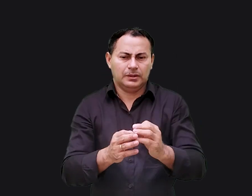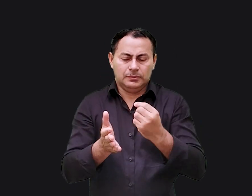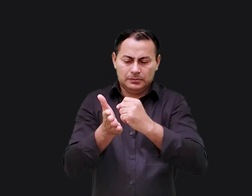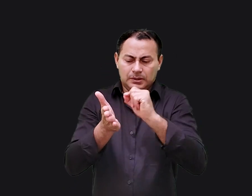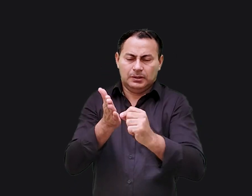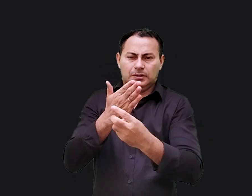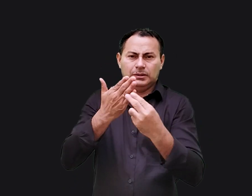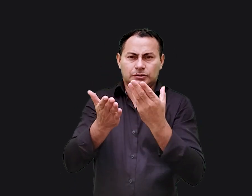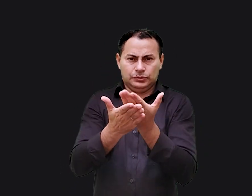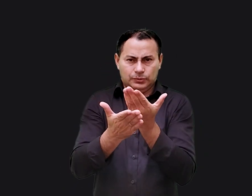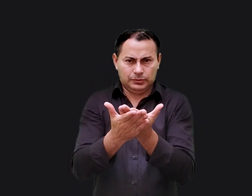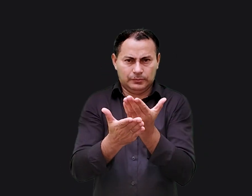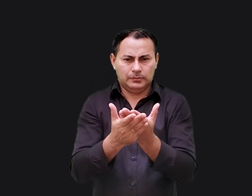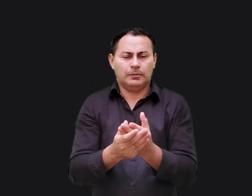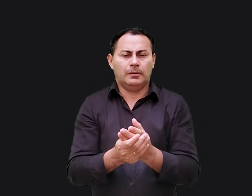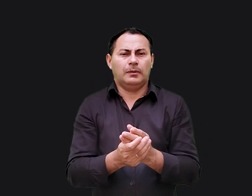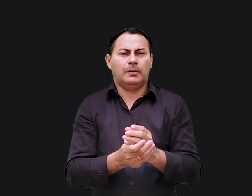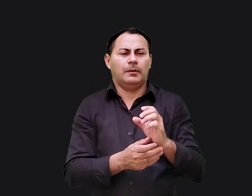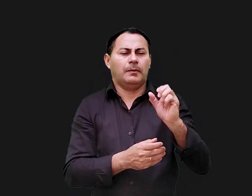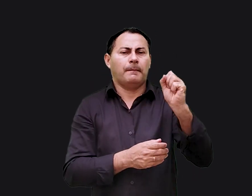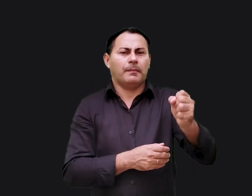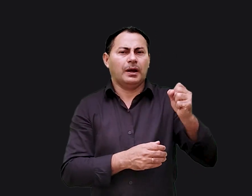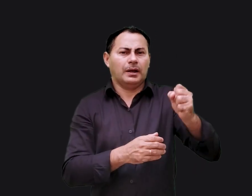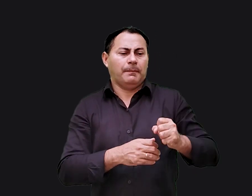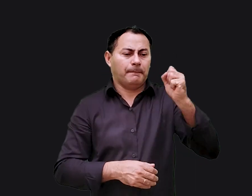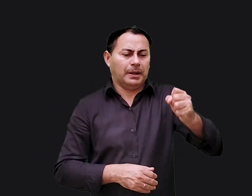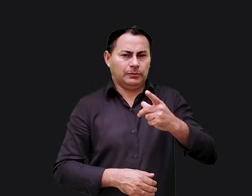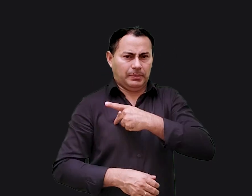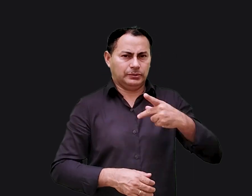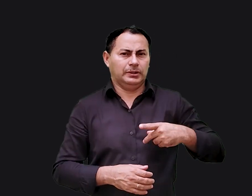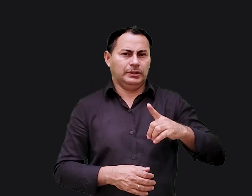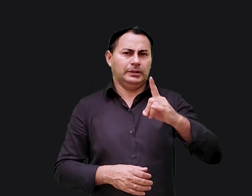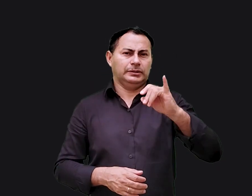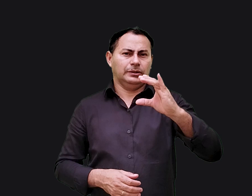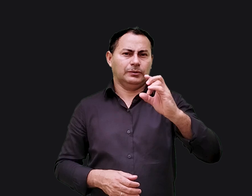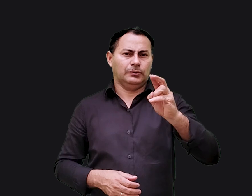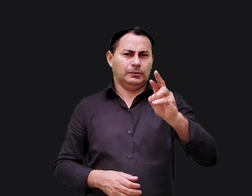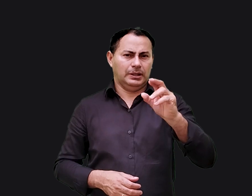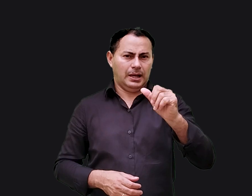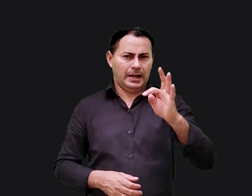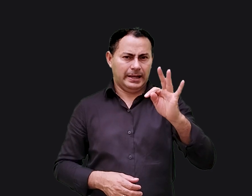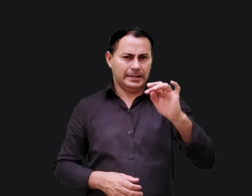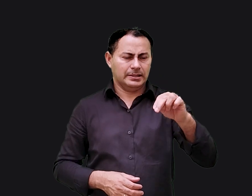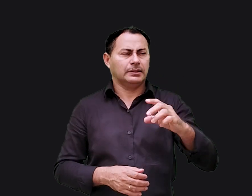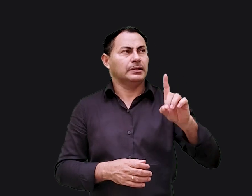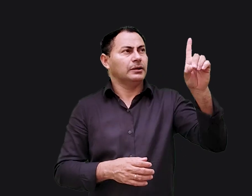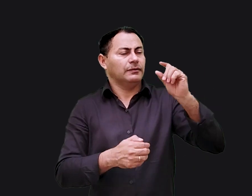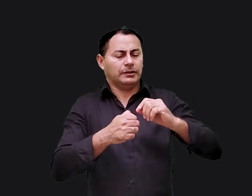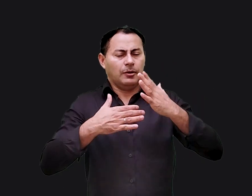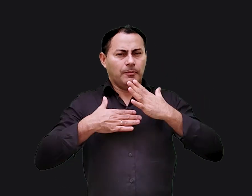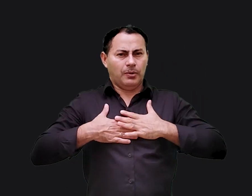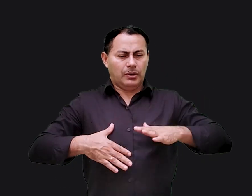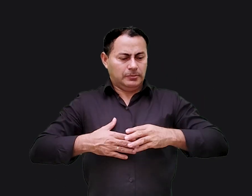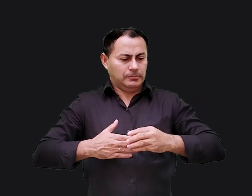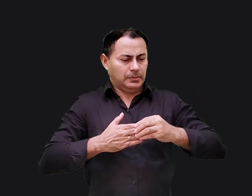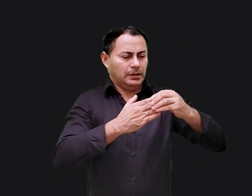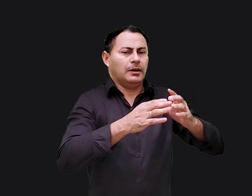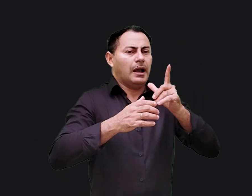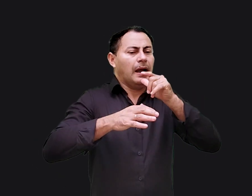exatamente o escritor desse estudo, pastor Dick Woodward. E ele diz: Deus me fez repousar e me levou para